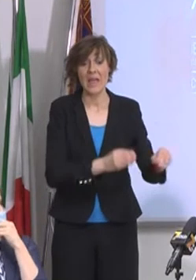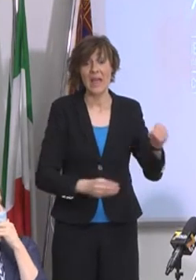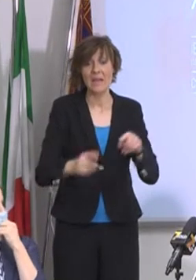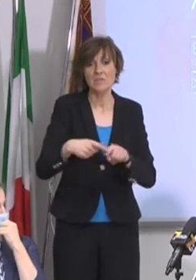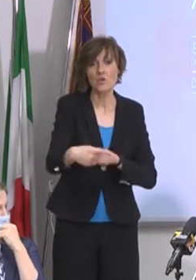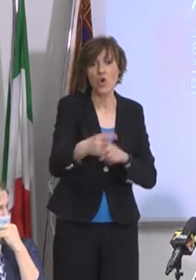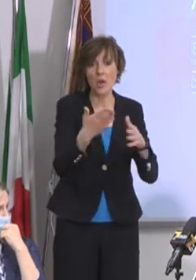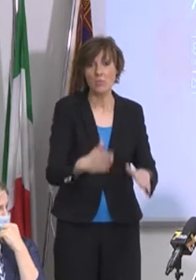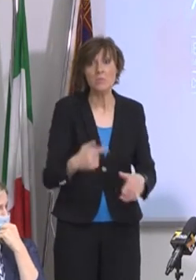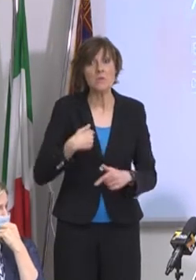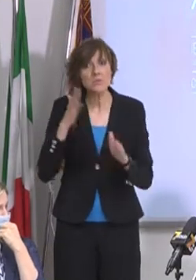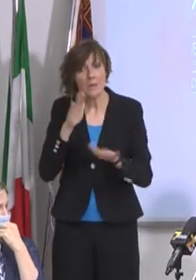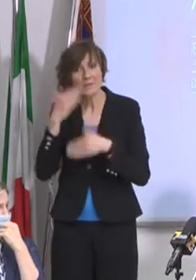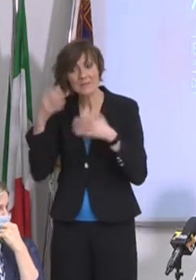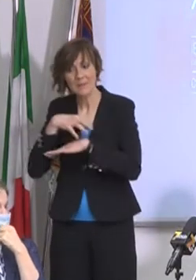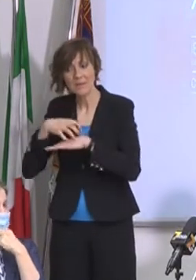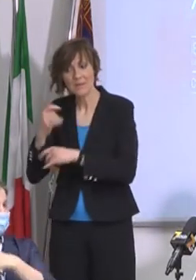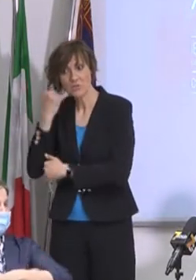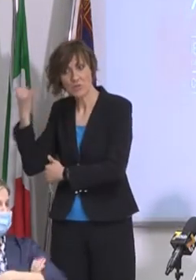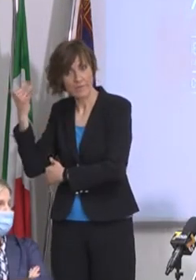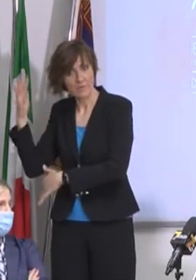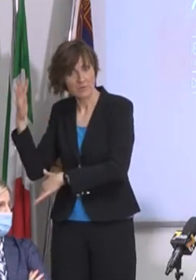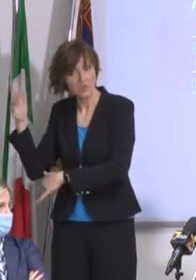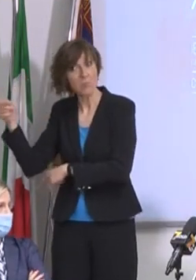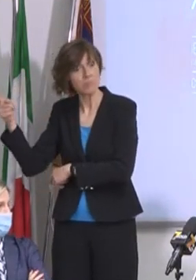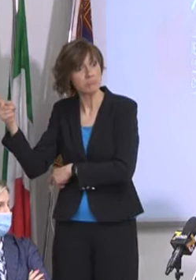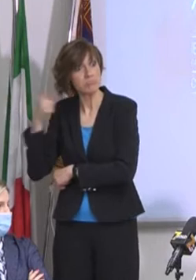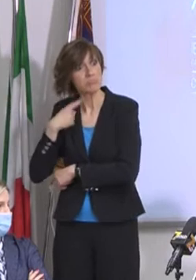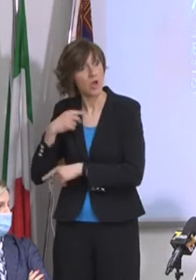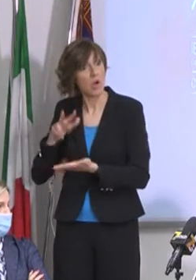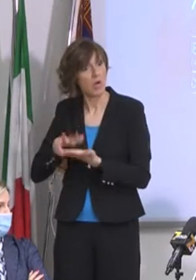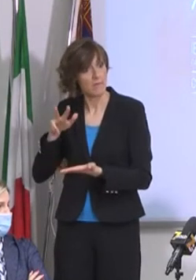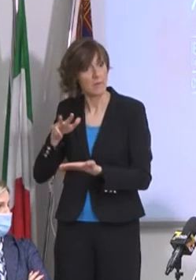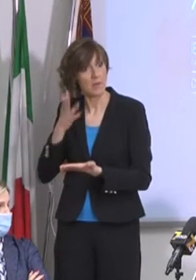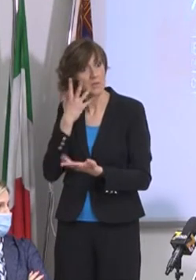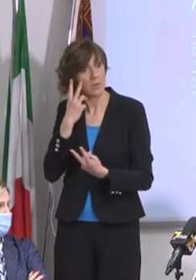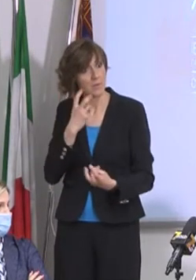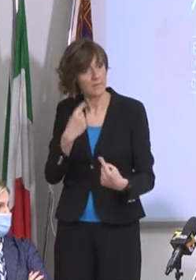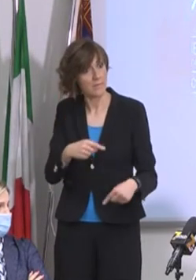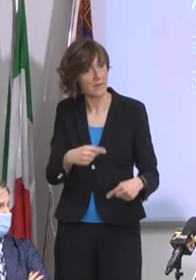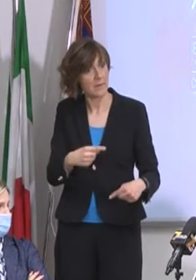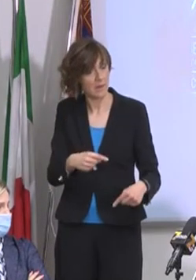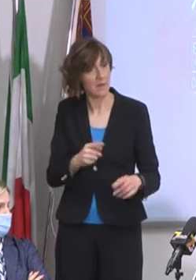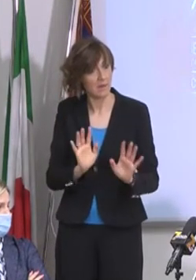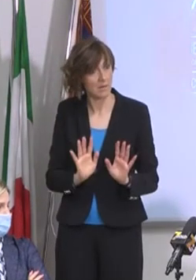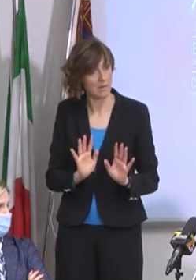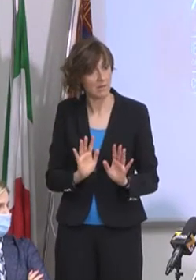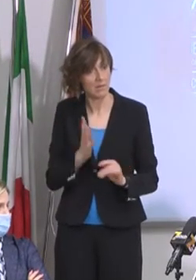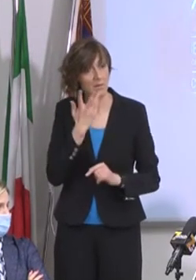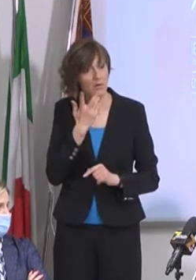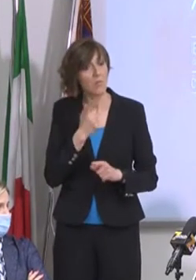io ho sentito il ministro stamattina mi ha confermato la volontà di provvedere alla convocazione